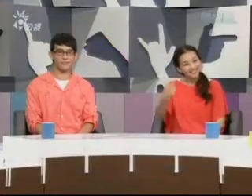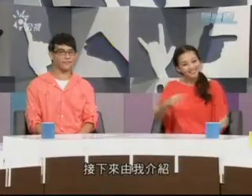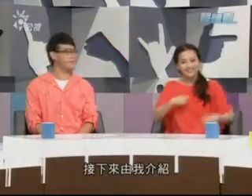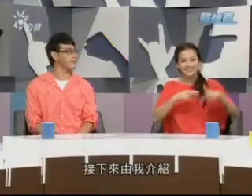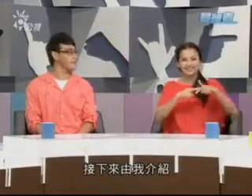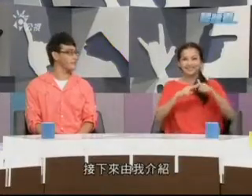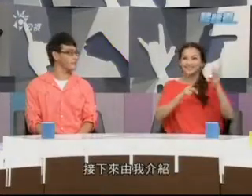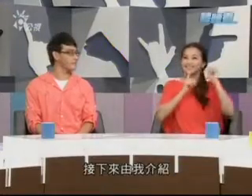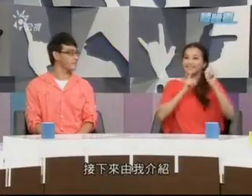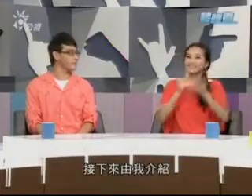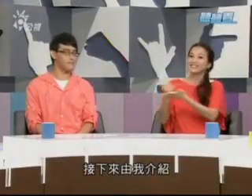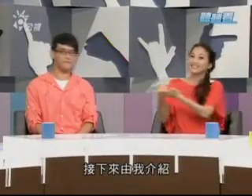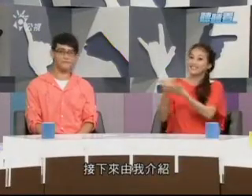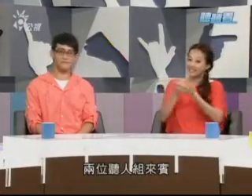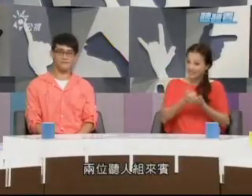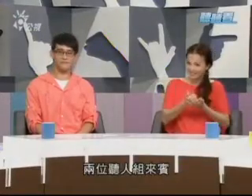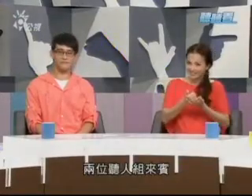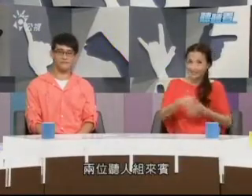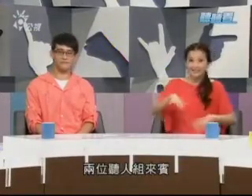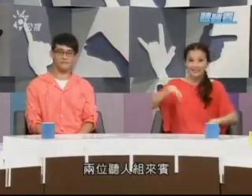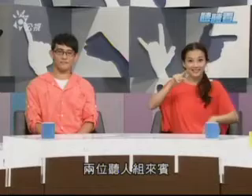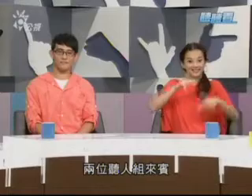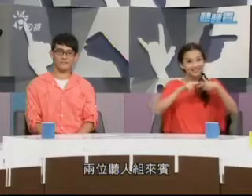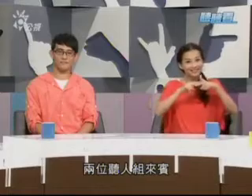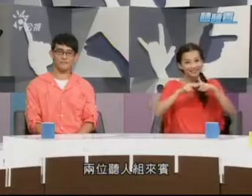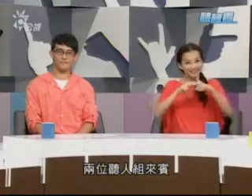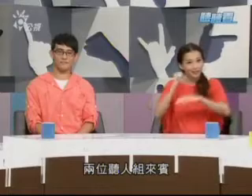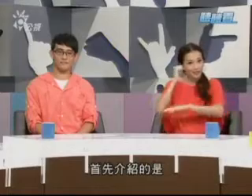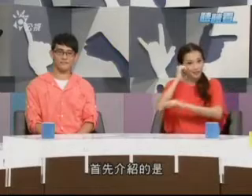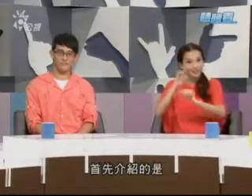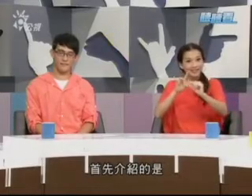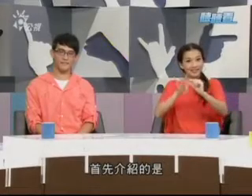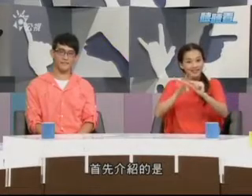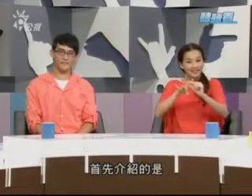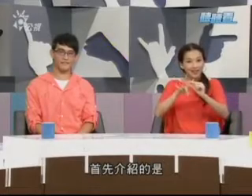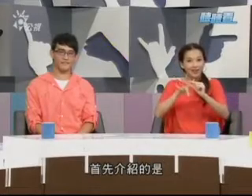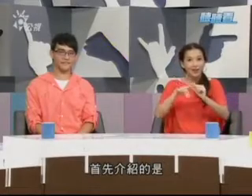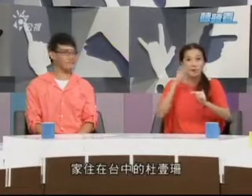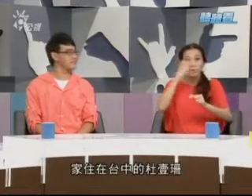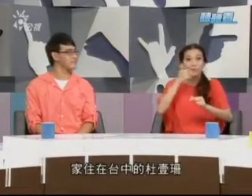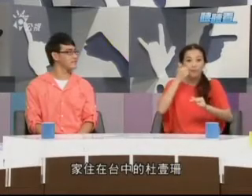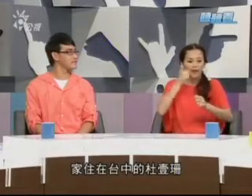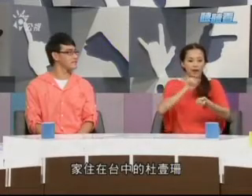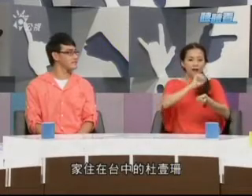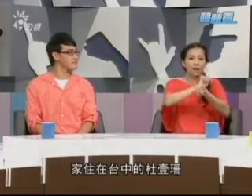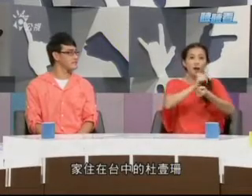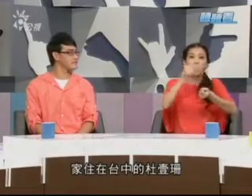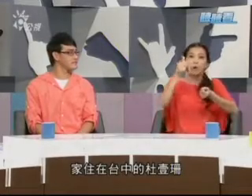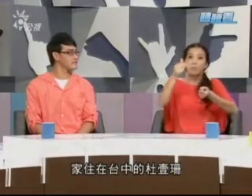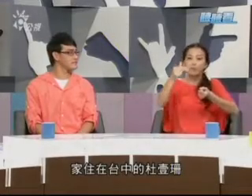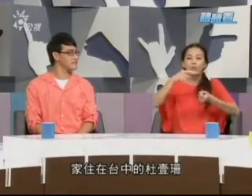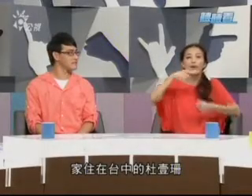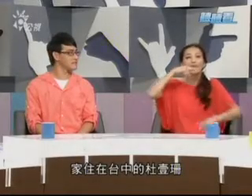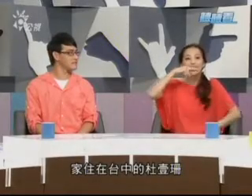接下来由我介绍两位听人组来宾，首先介绍的是家住台中的杜